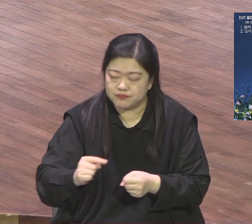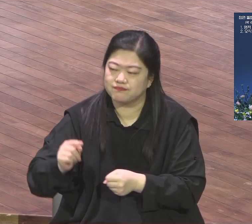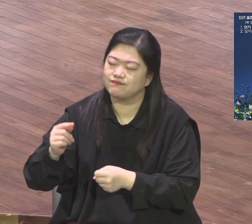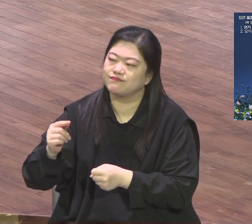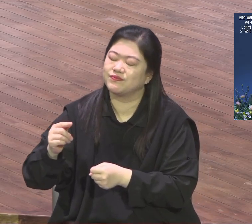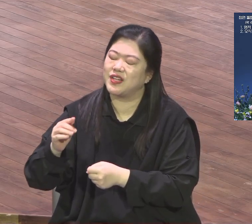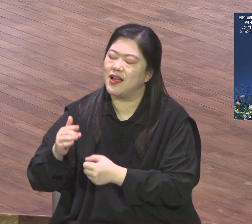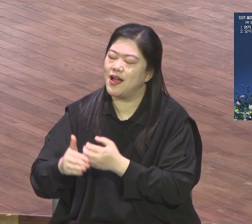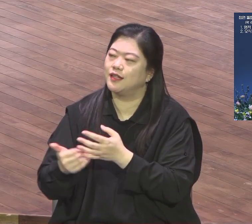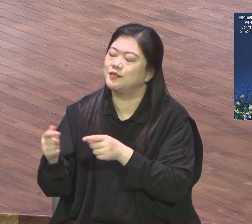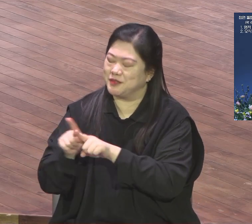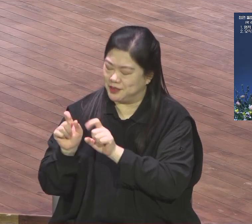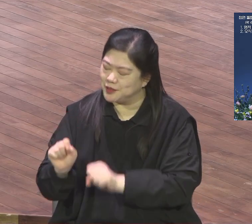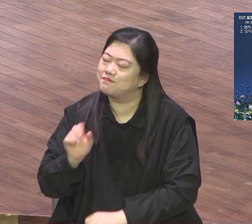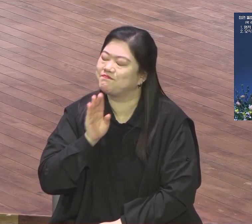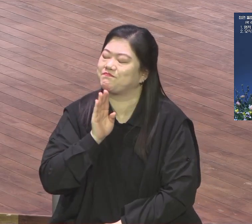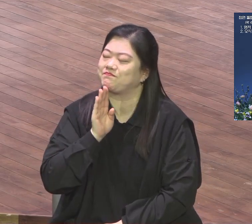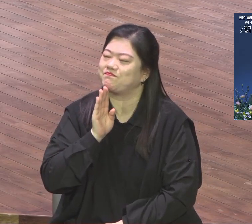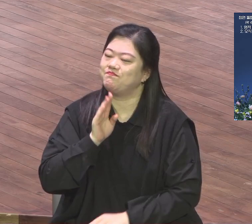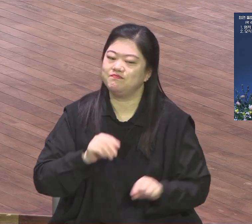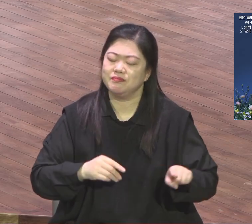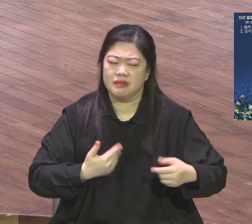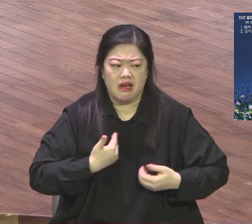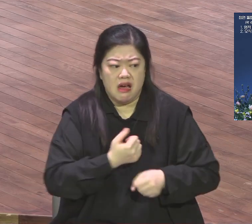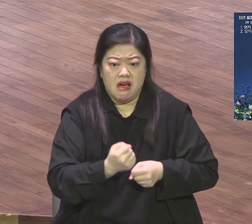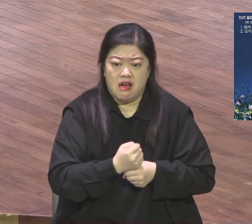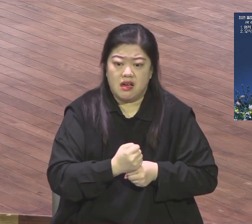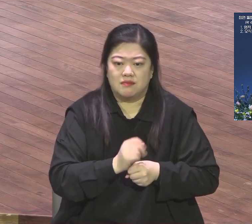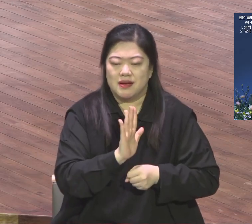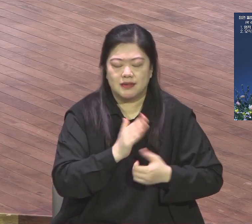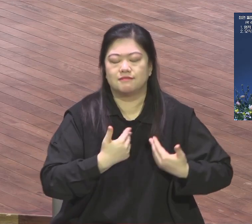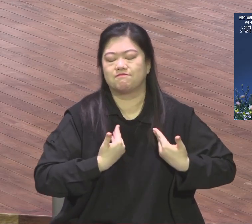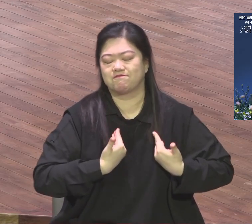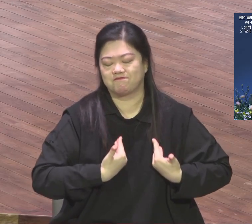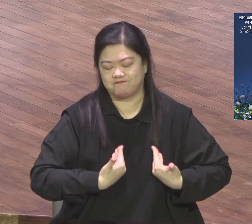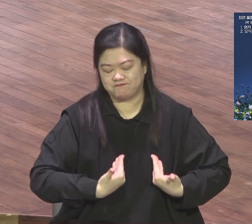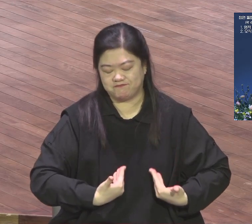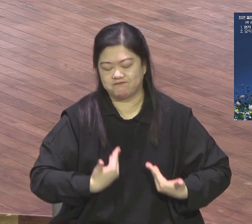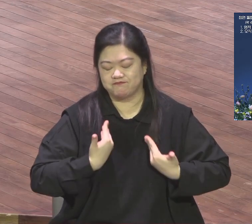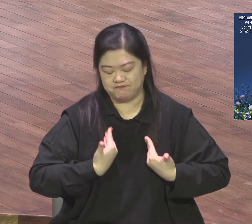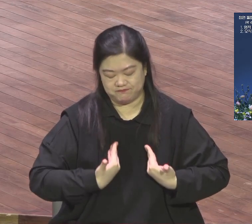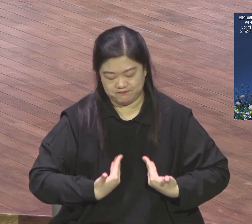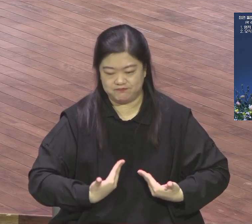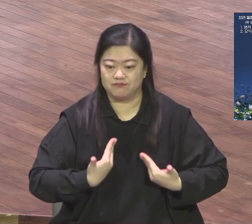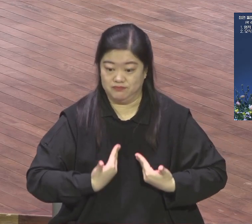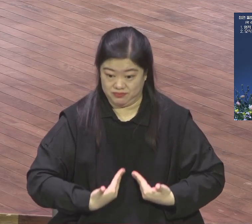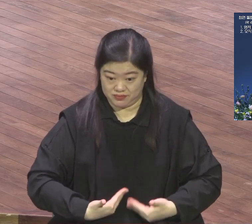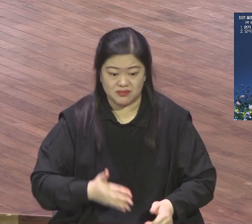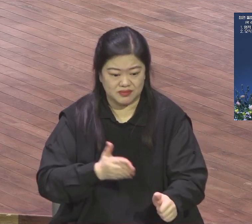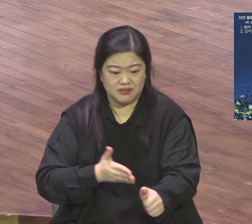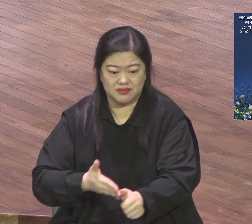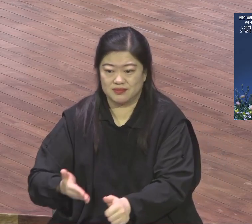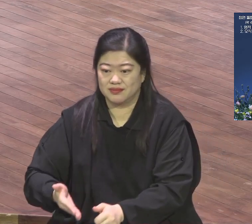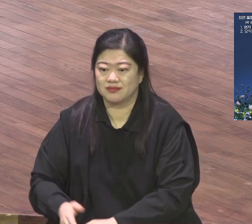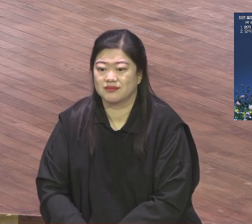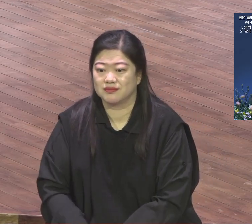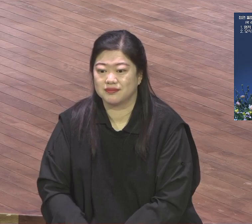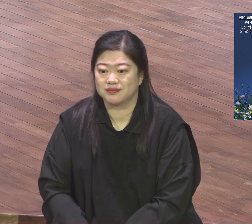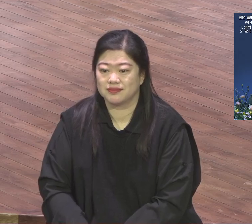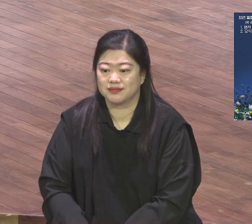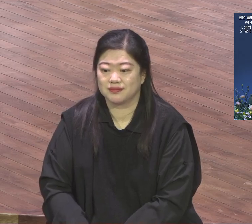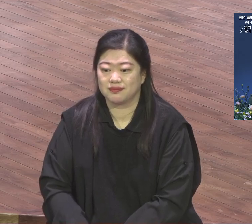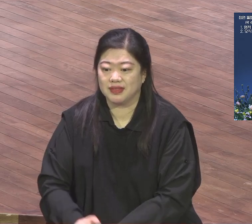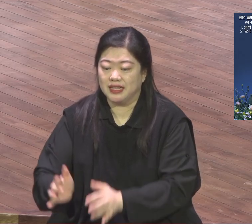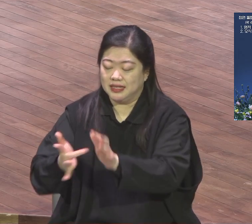때문에 편안하시기 바랍니다. 자유해야 돼요. 영의 모든 성도들 예수